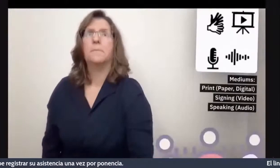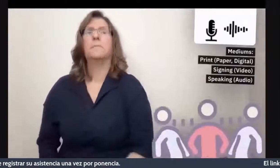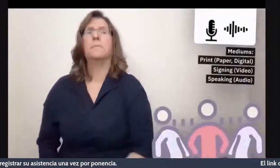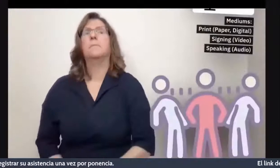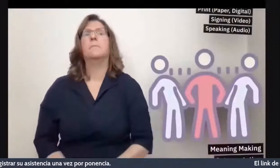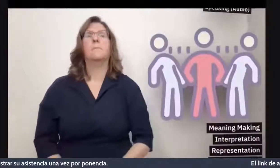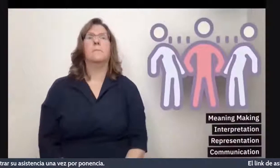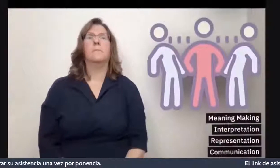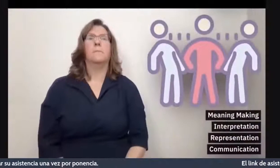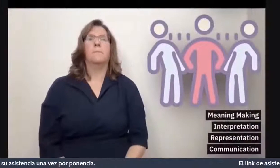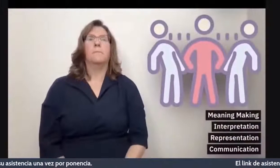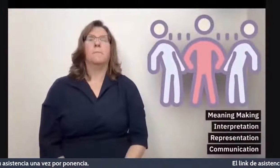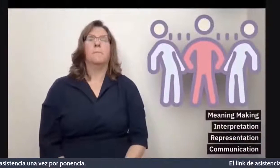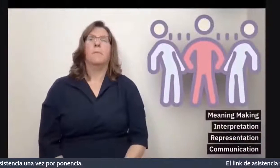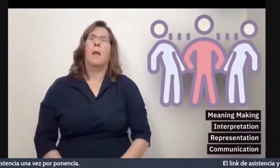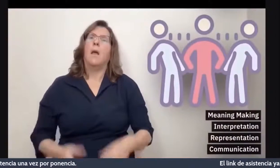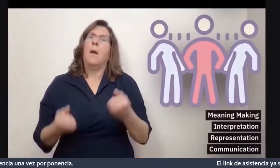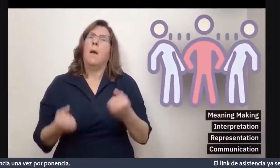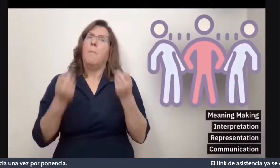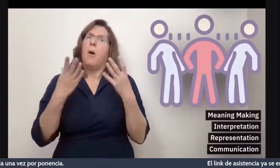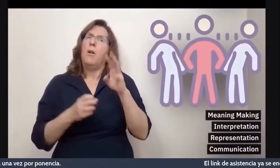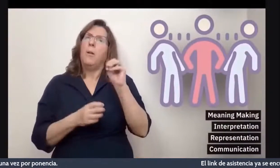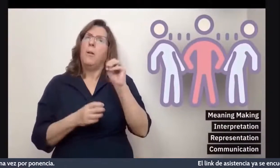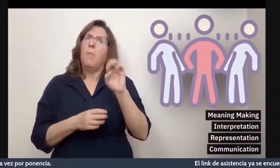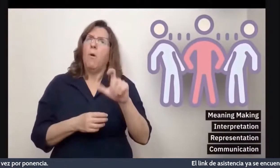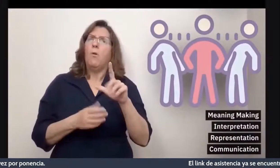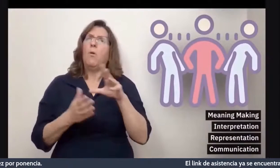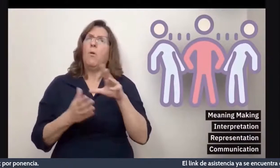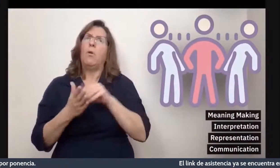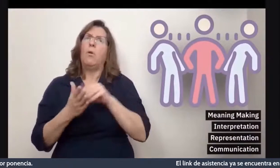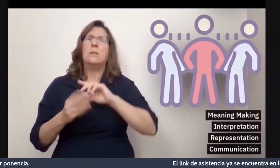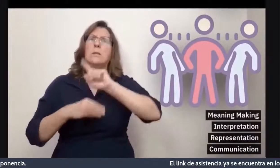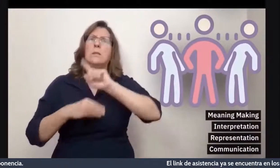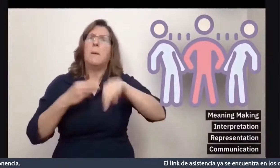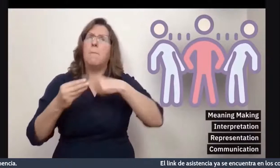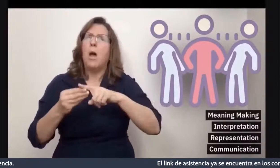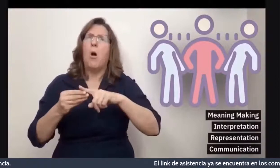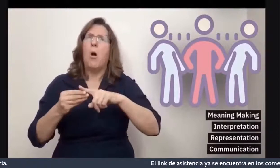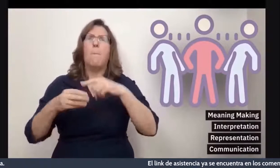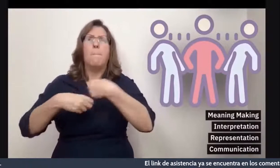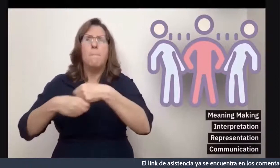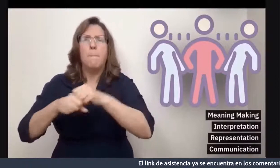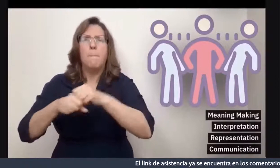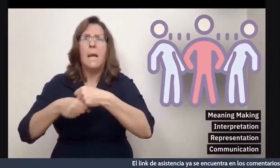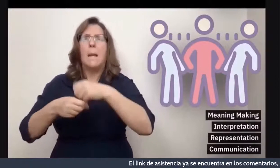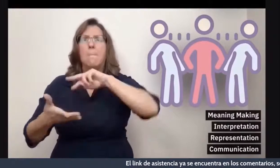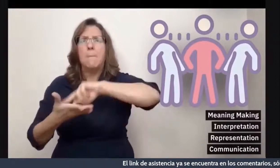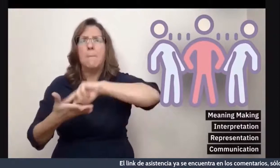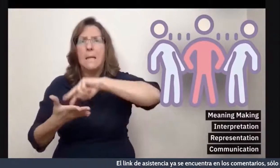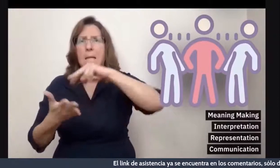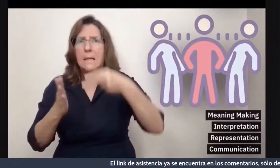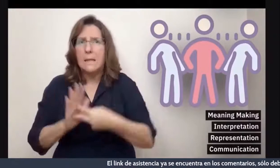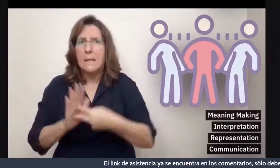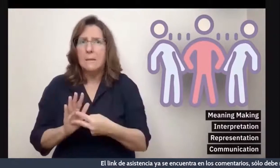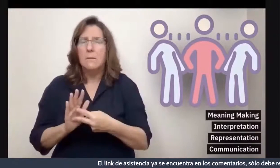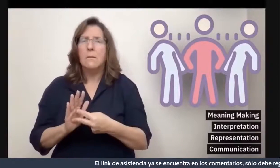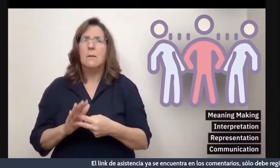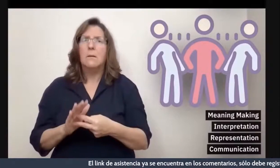El aprendizaje multimodal tiene que ver con traer significado en la vida cotidiana, donde siempre estamos interpretando lo que